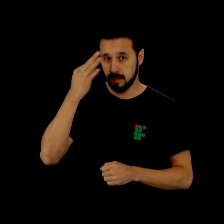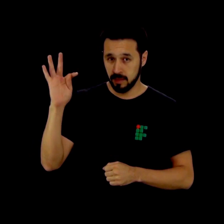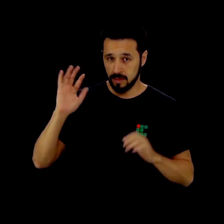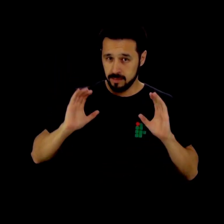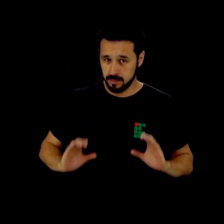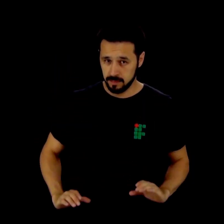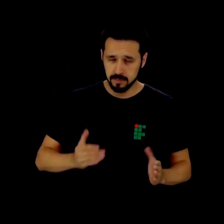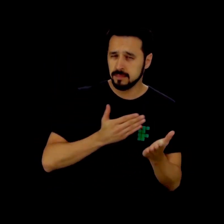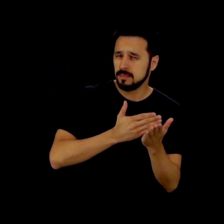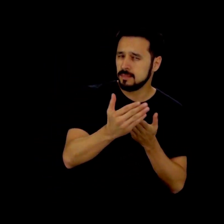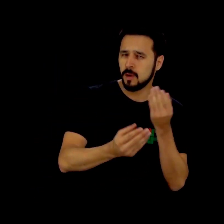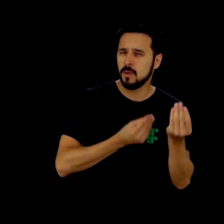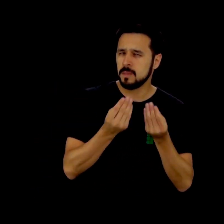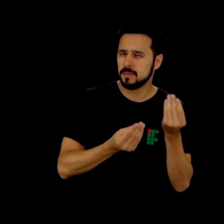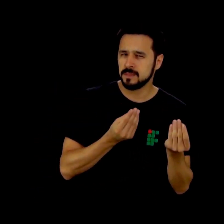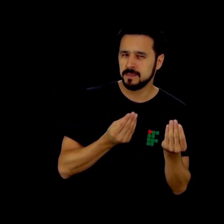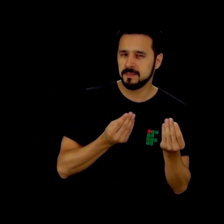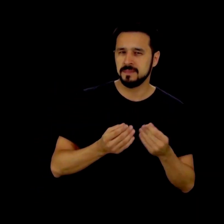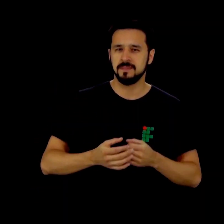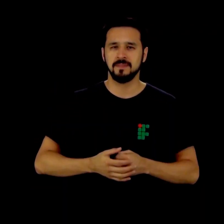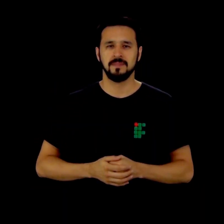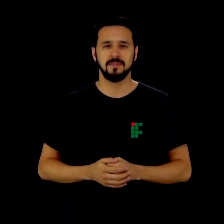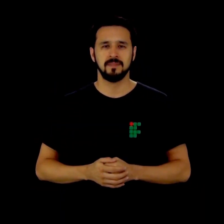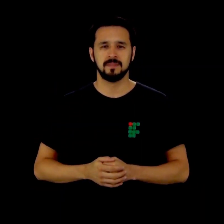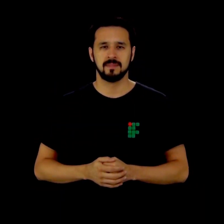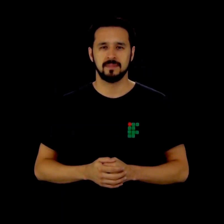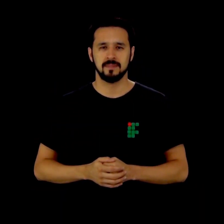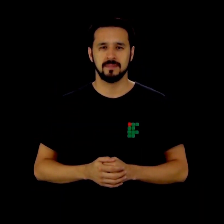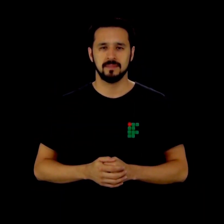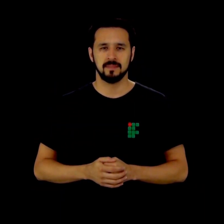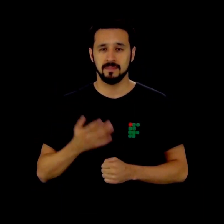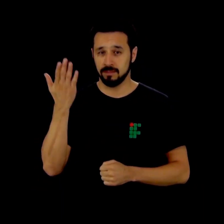A origem do behaviorismo.